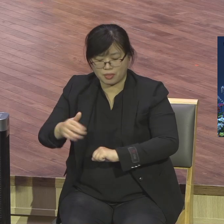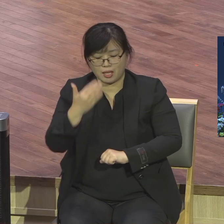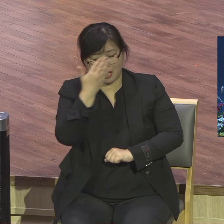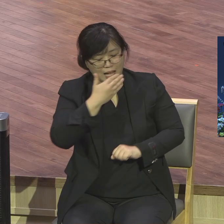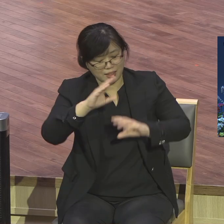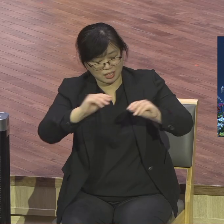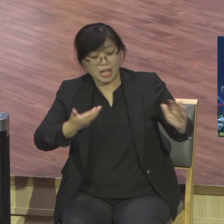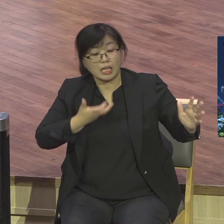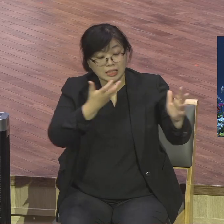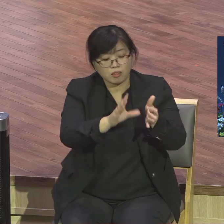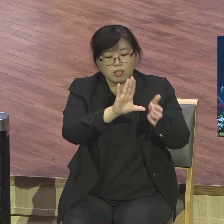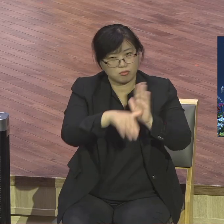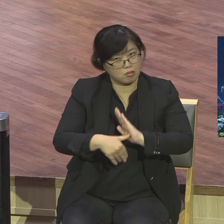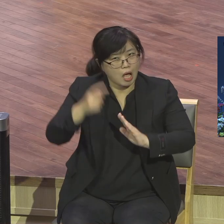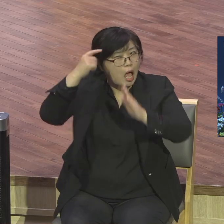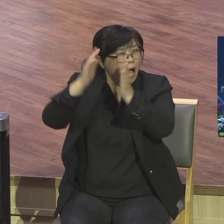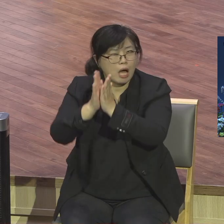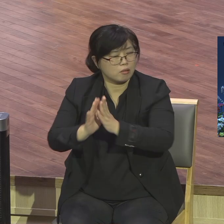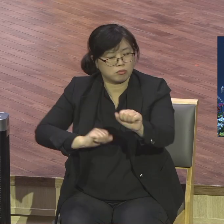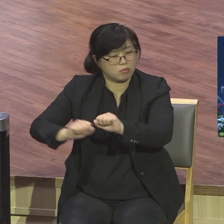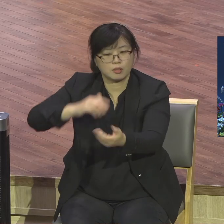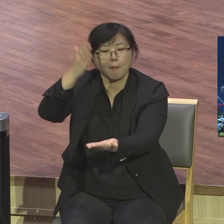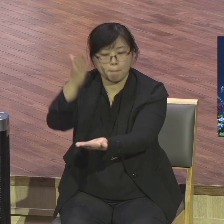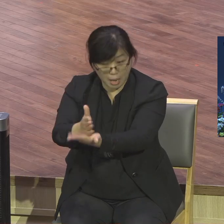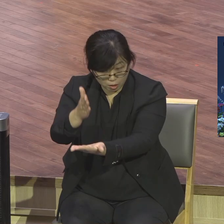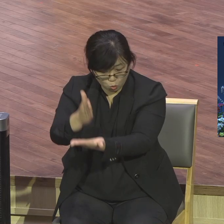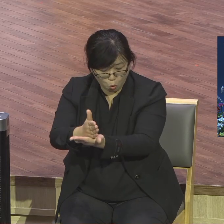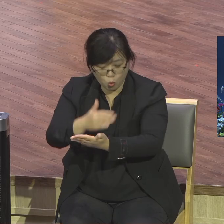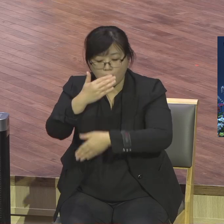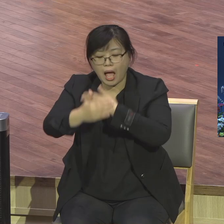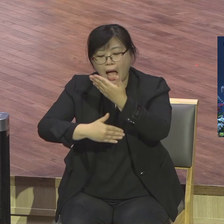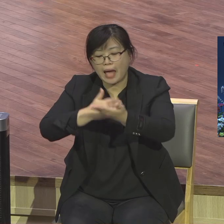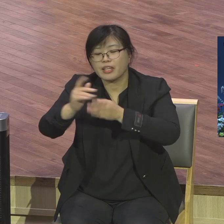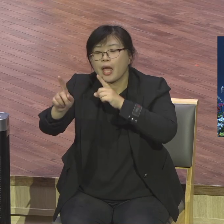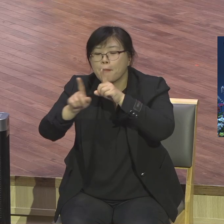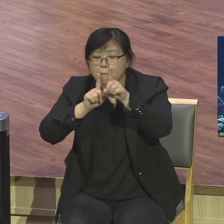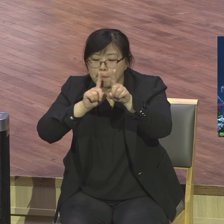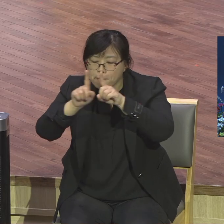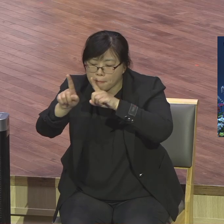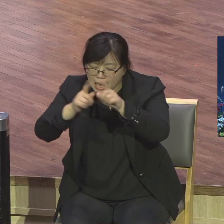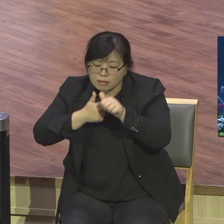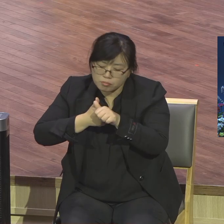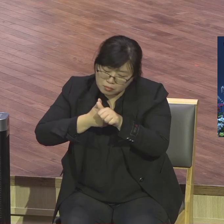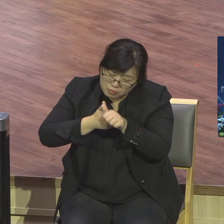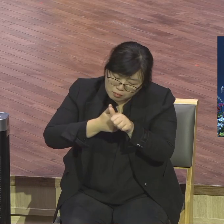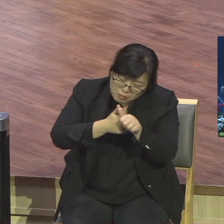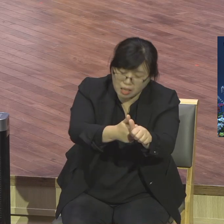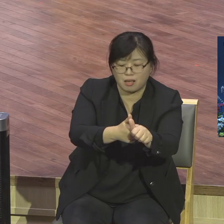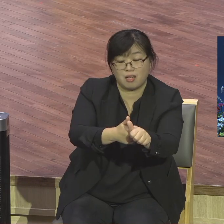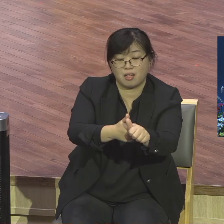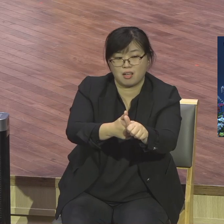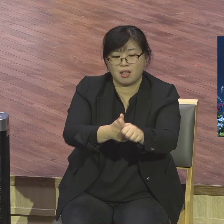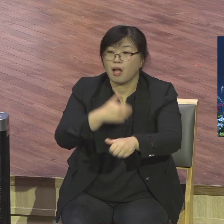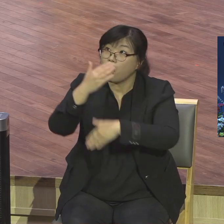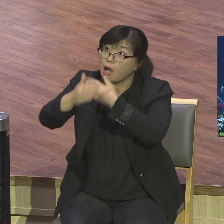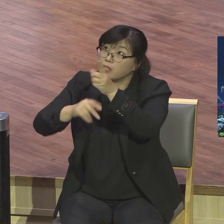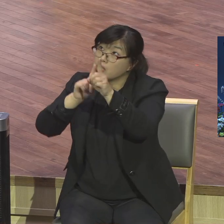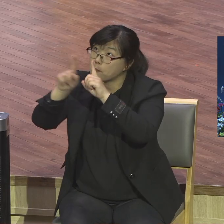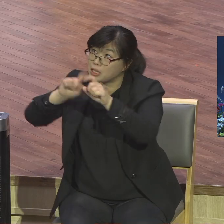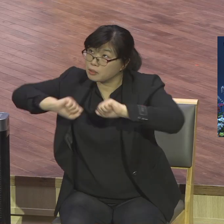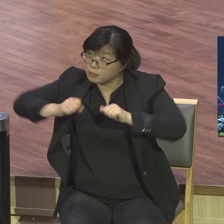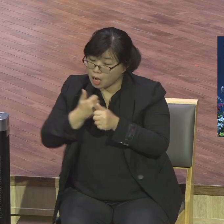하나님 말씀대로 살아야 성경대로 그러면 하나님께서 모든 것을 뭐요 책임져 주겠다는